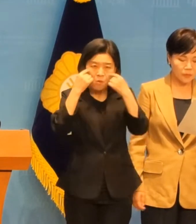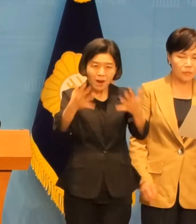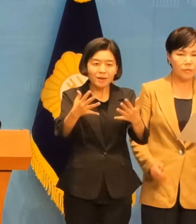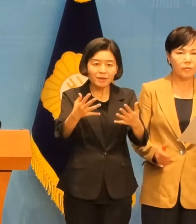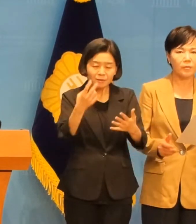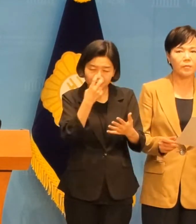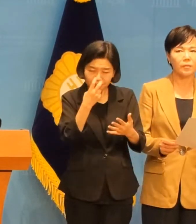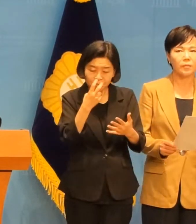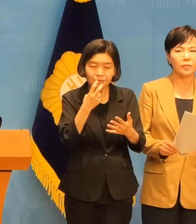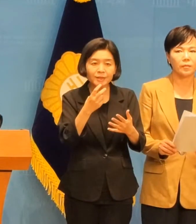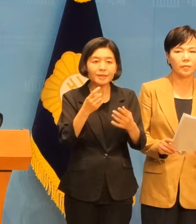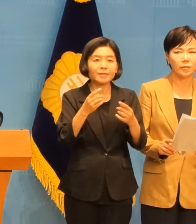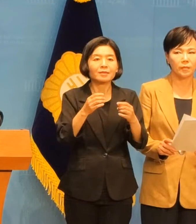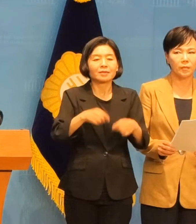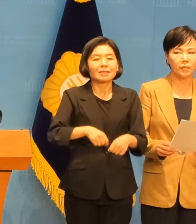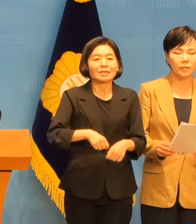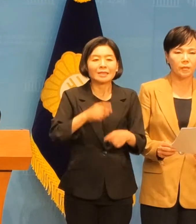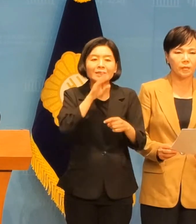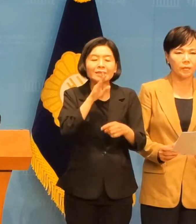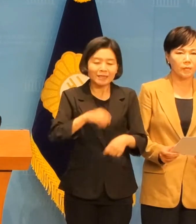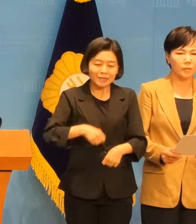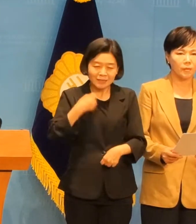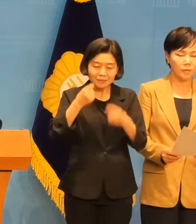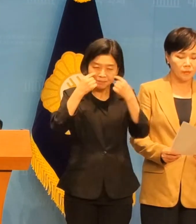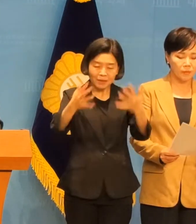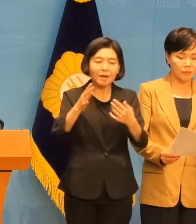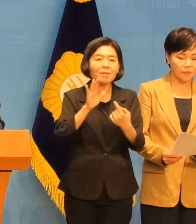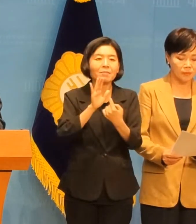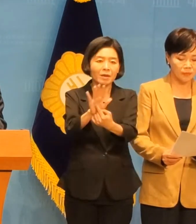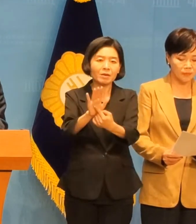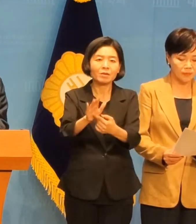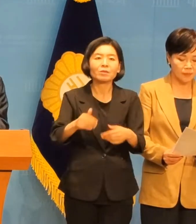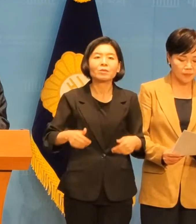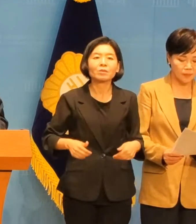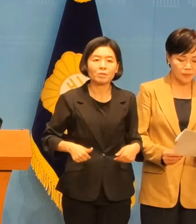진상을 명명백백하게 밝혀야 할 것입니다.